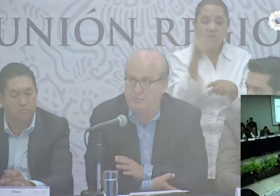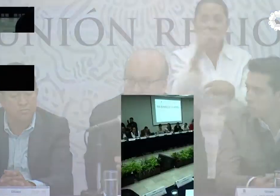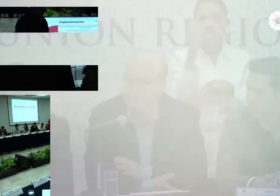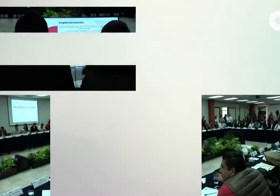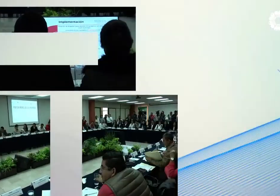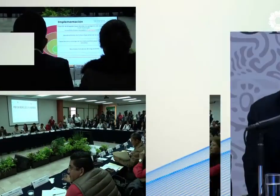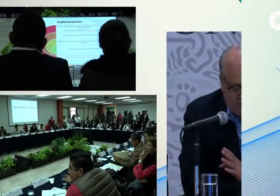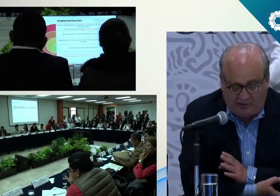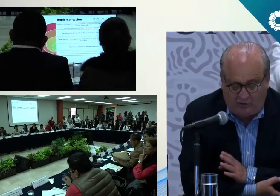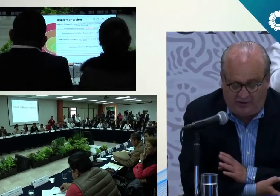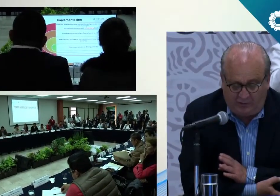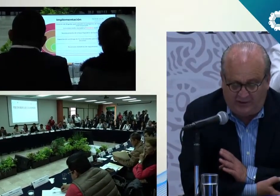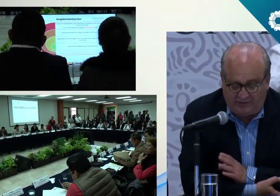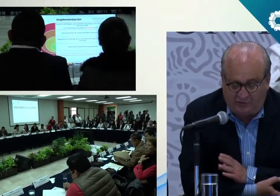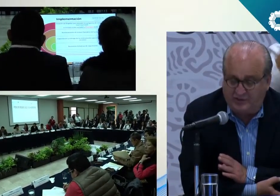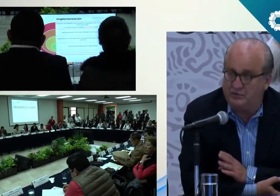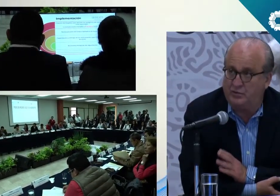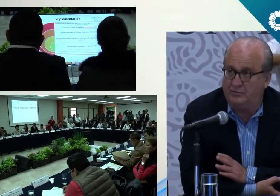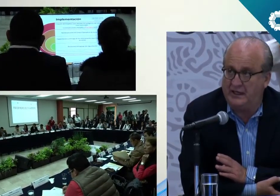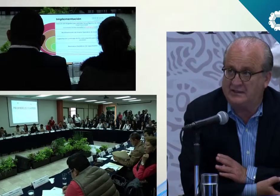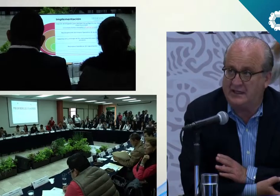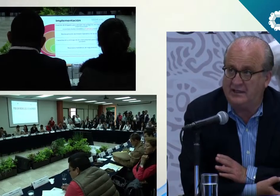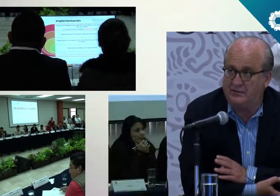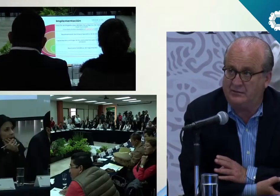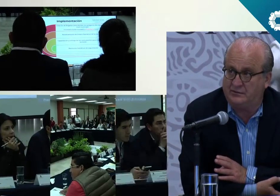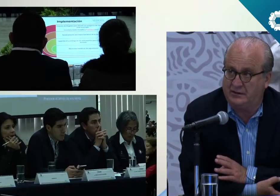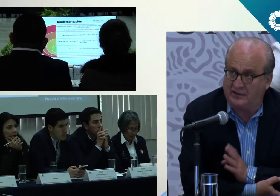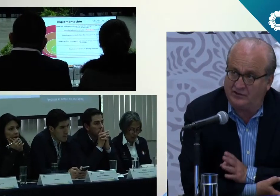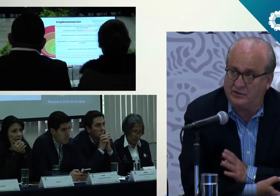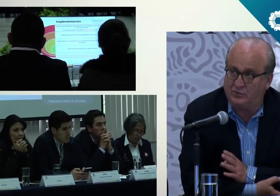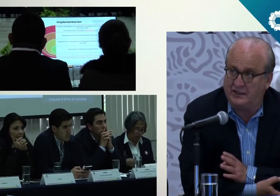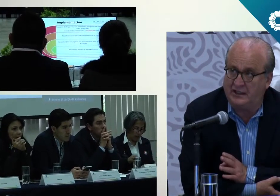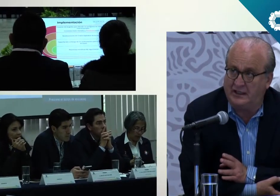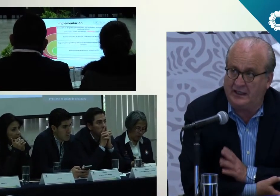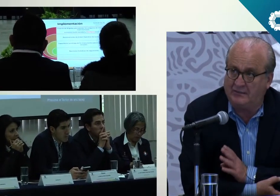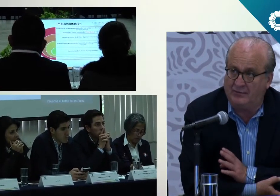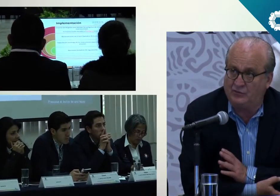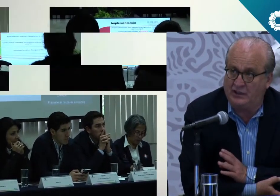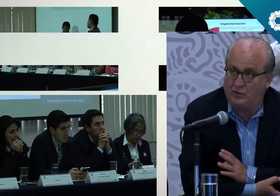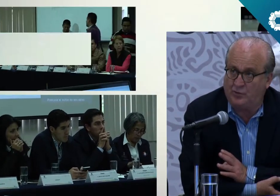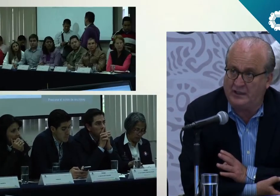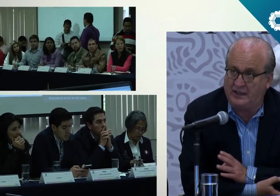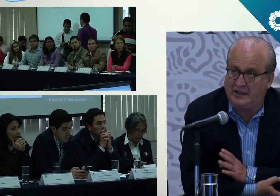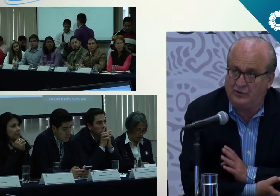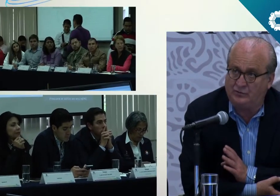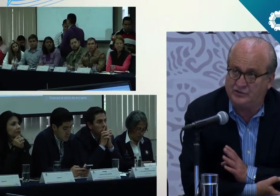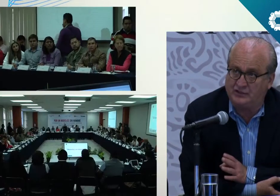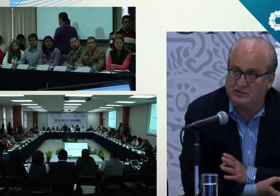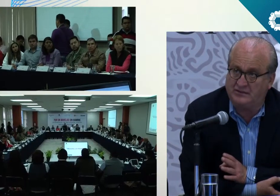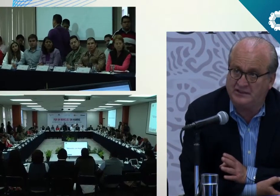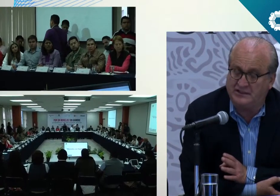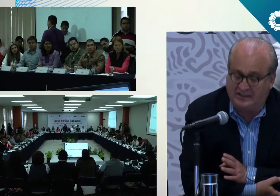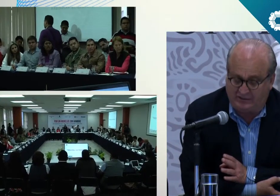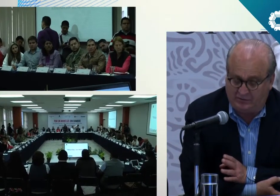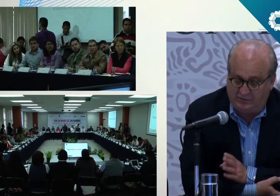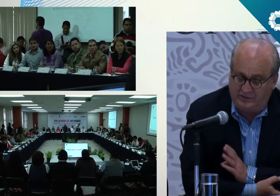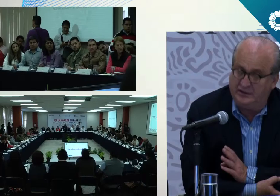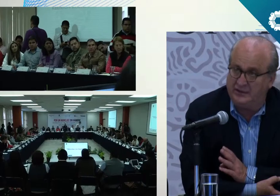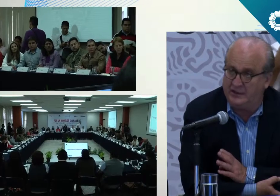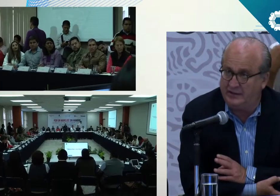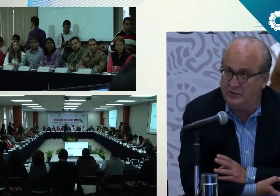Sí podemos. Tenemos la cobertura al 100% con beca salario de tercera secundaria. Aquí vamos a incorporar a los muchachos de